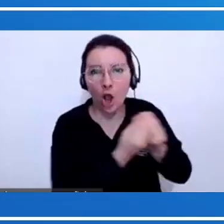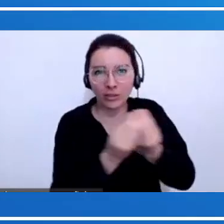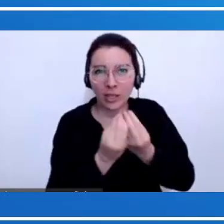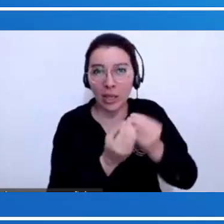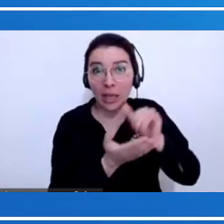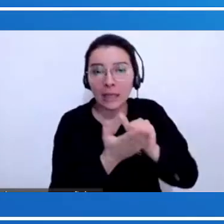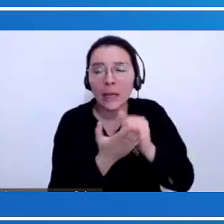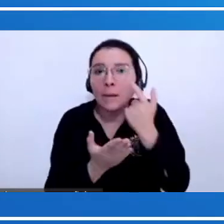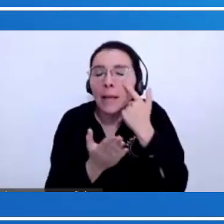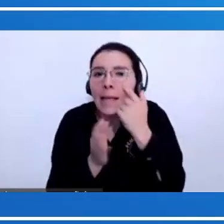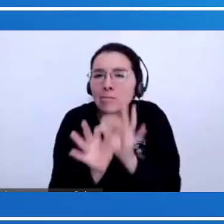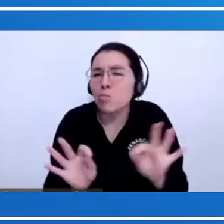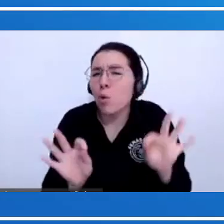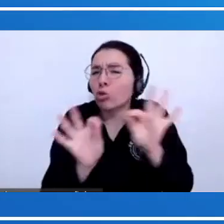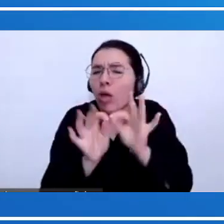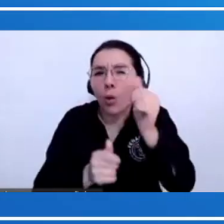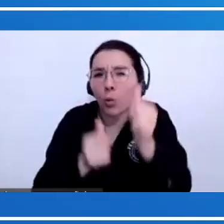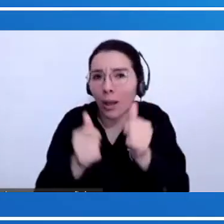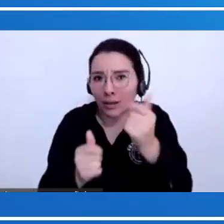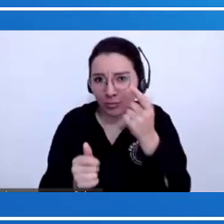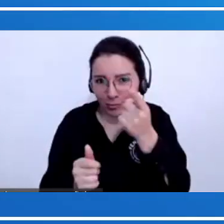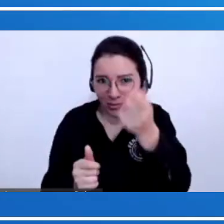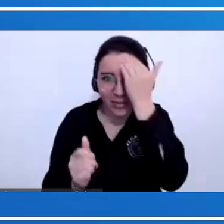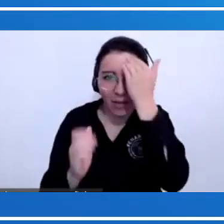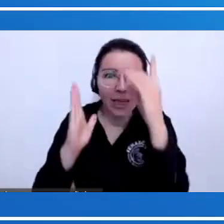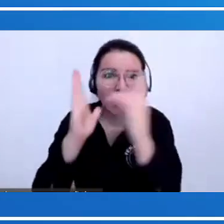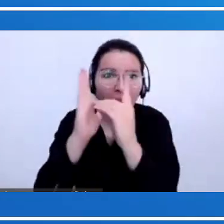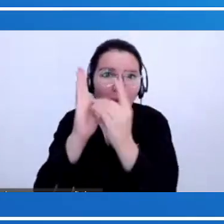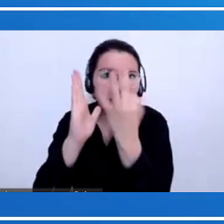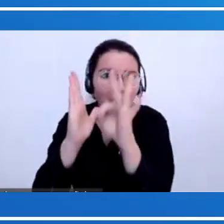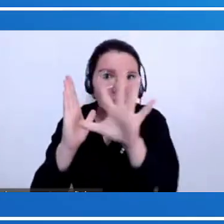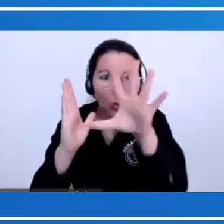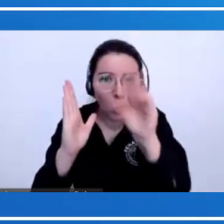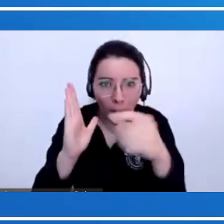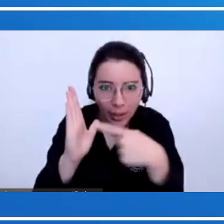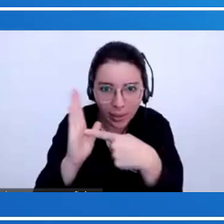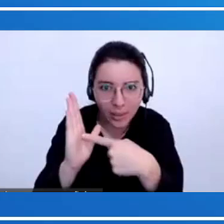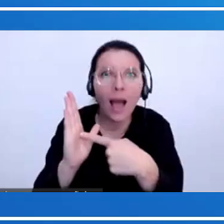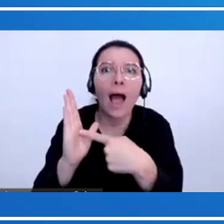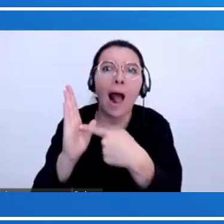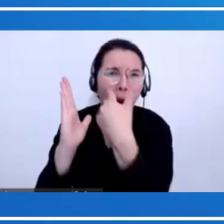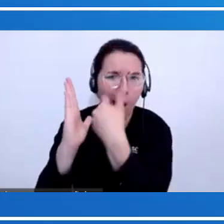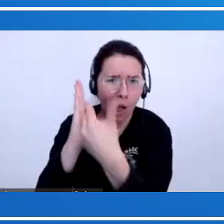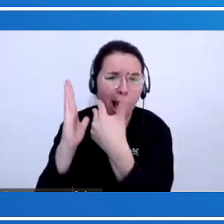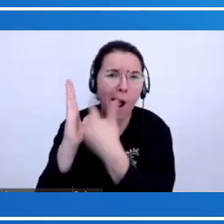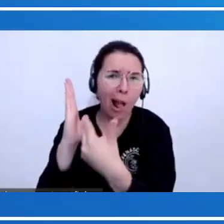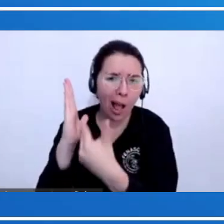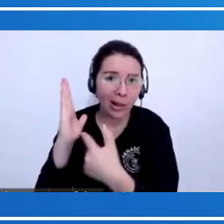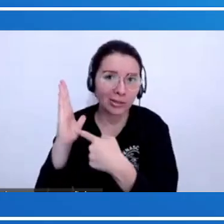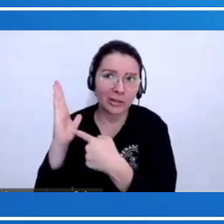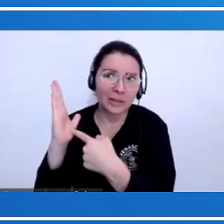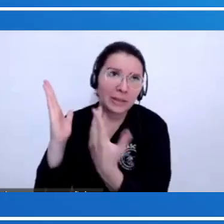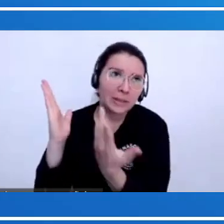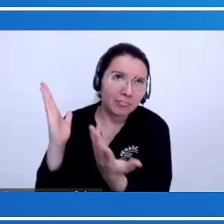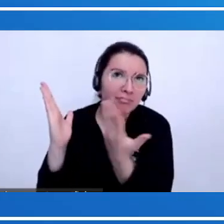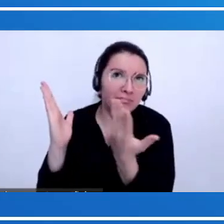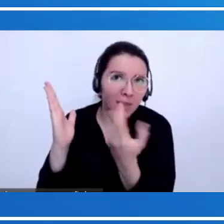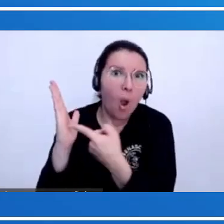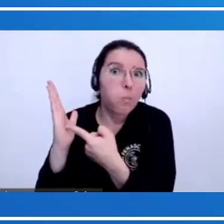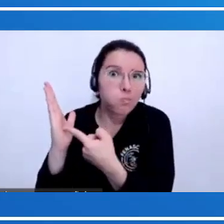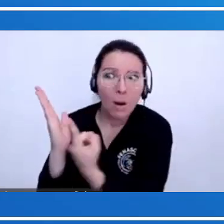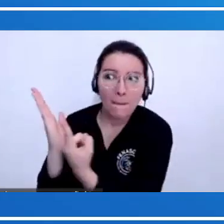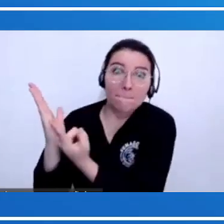importante lo siguiente, miren, el decreto 1350 nos, digamos que nos